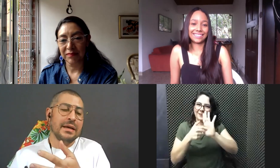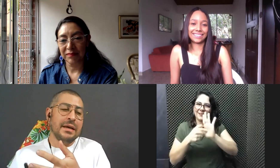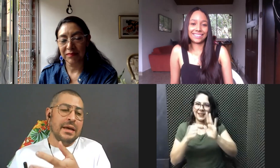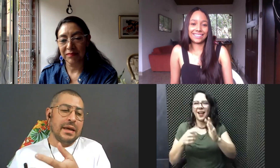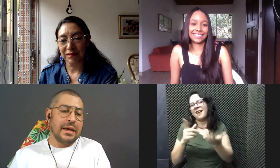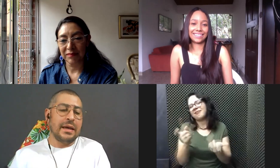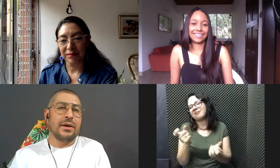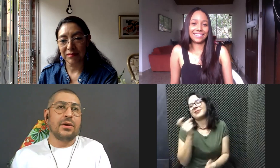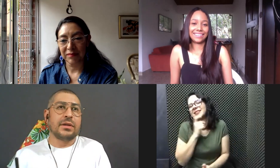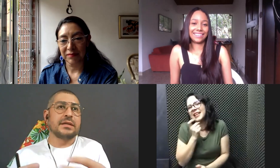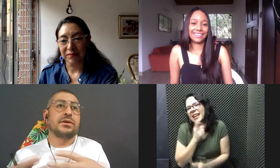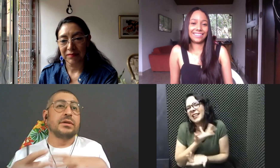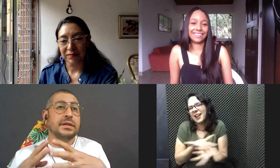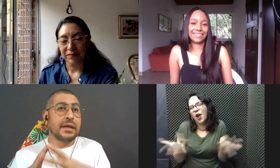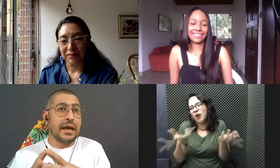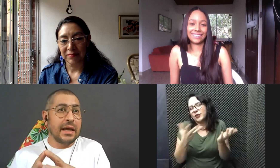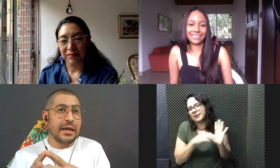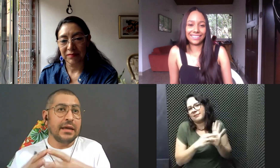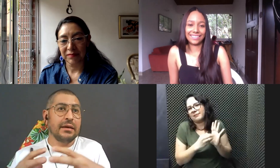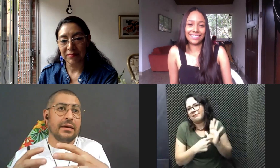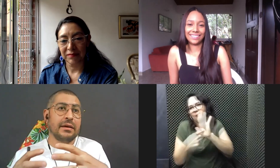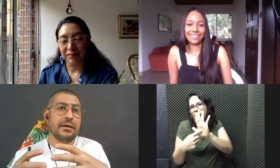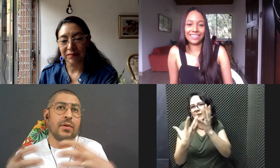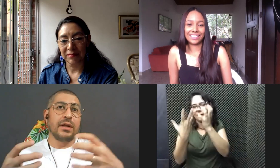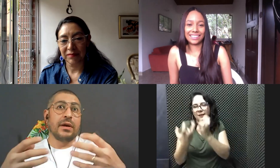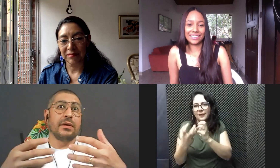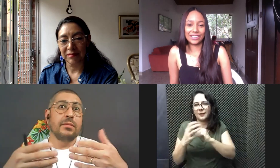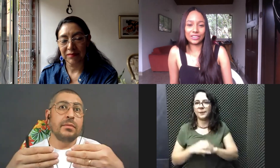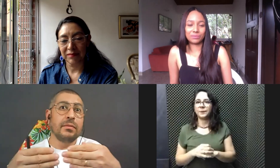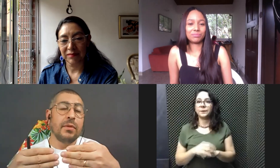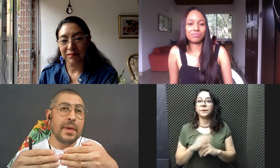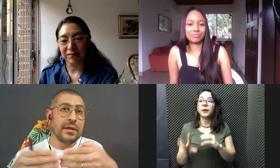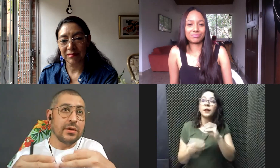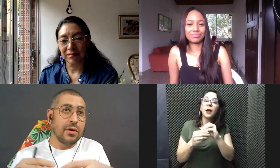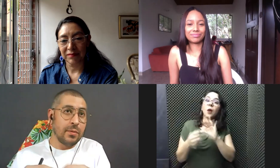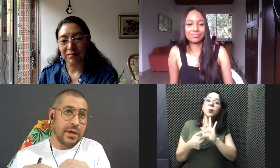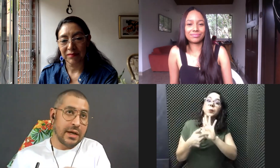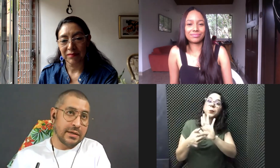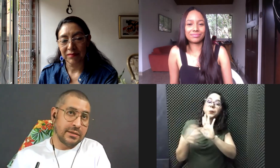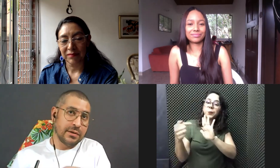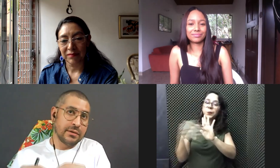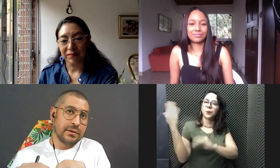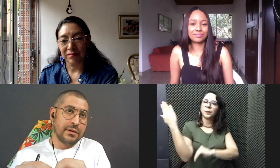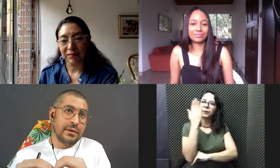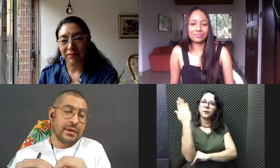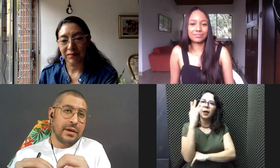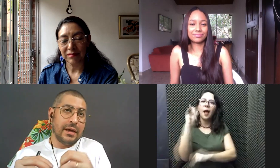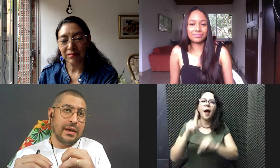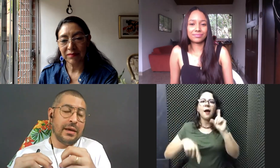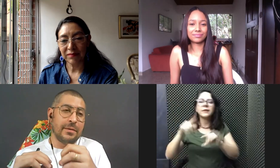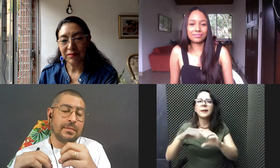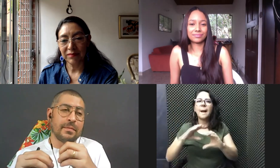comicidad. Otras cosas que hay ahí, cuando hay un momento de incomunicación,